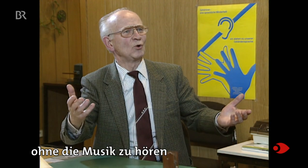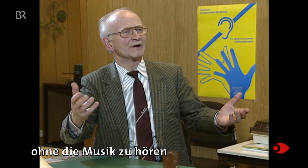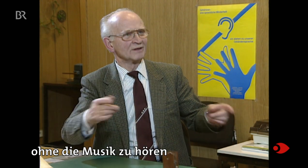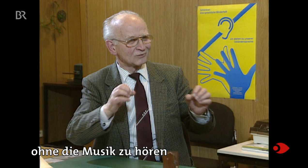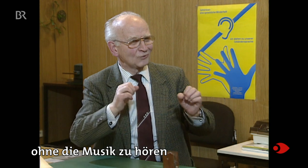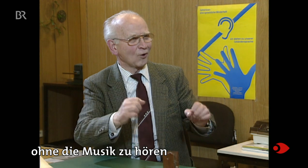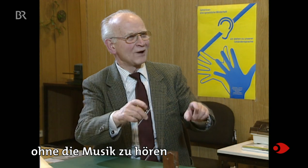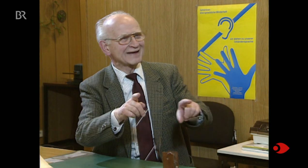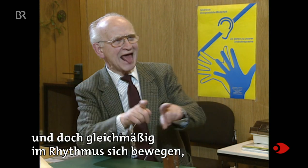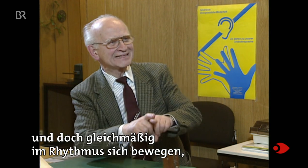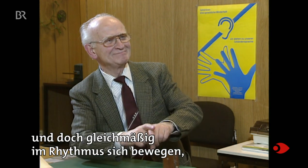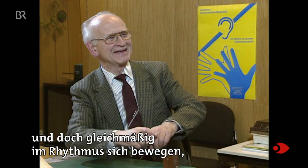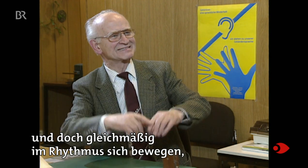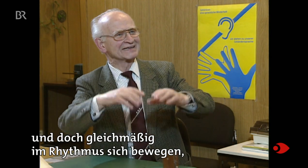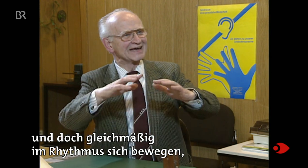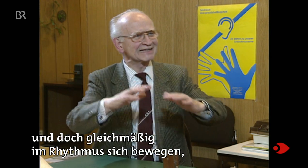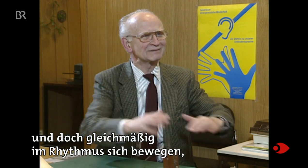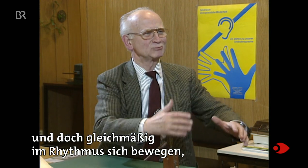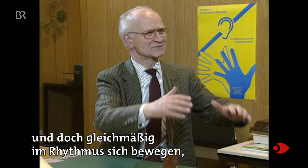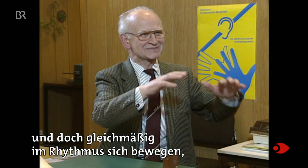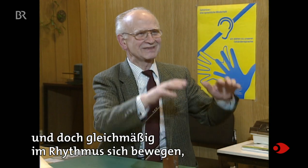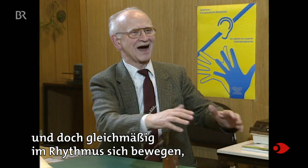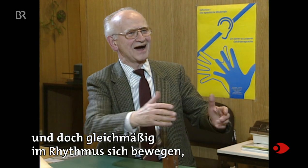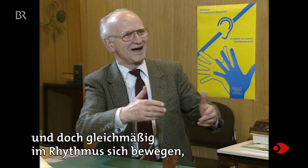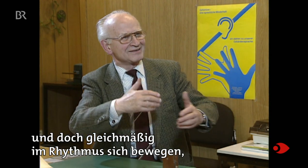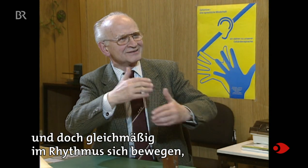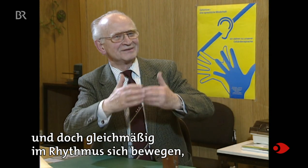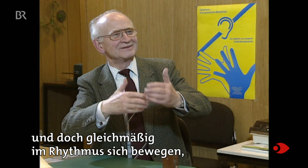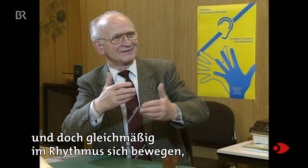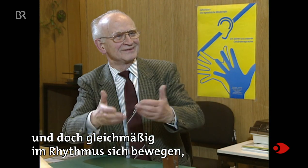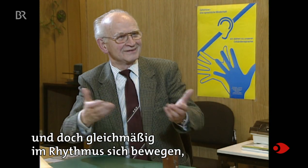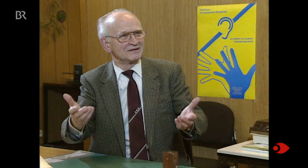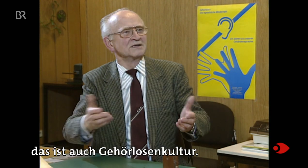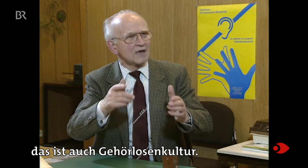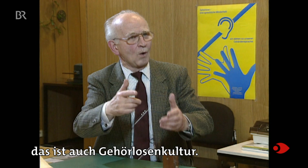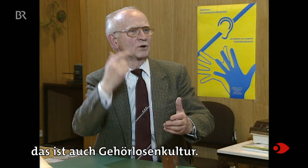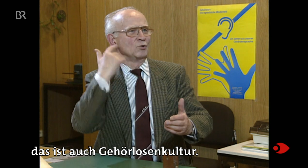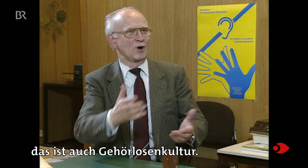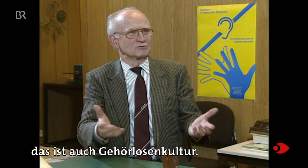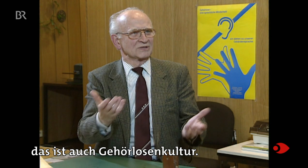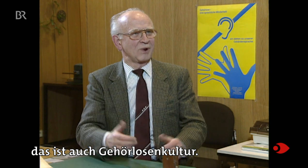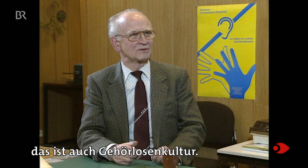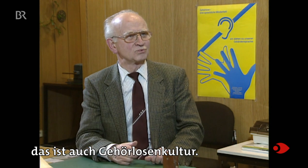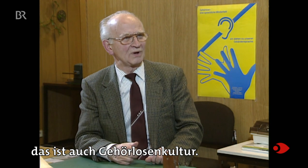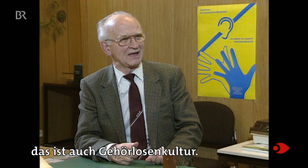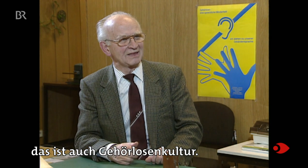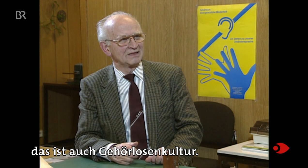die Musik zu hören und doch gleichmäßig im Rhythmus sich bewegen, das ist auch Gehörlosenkultur.